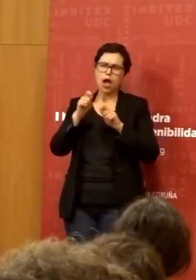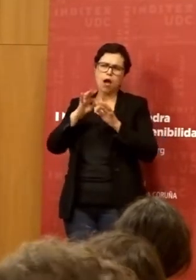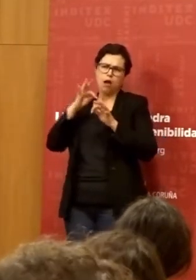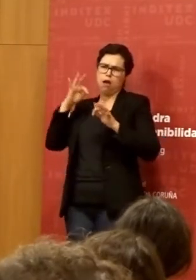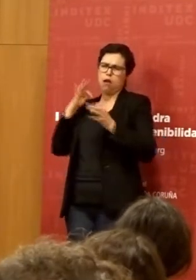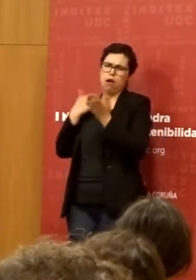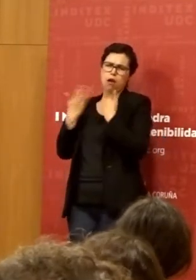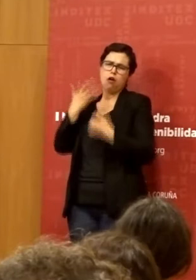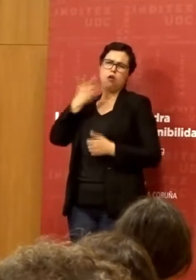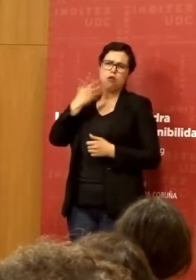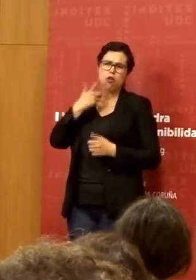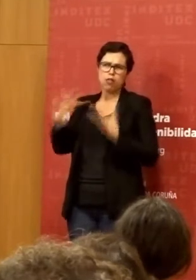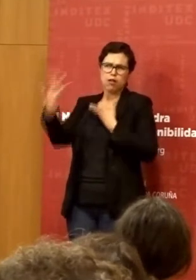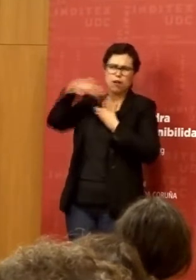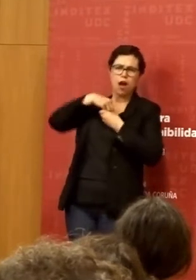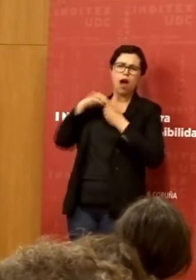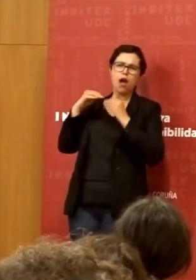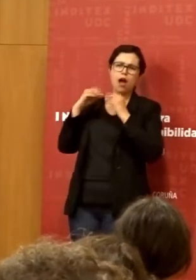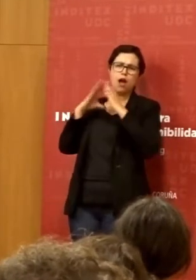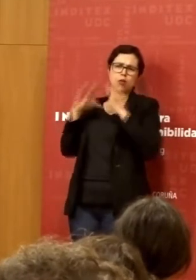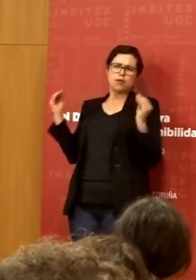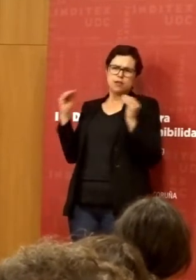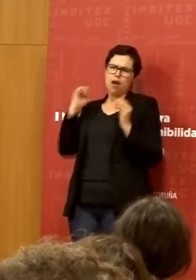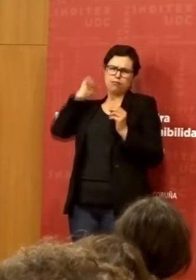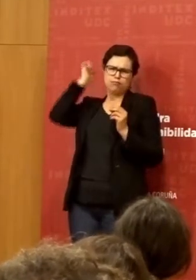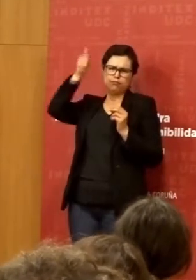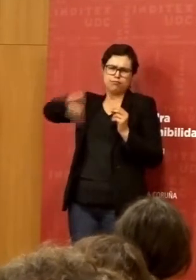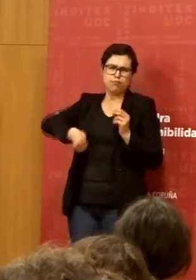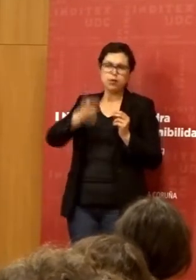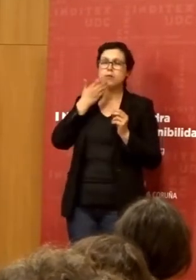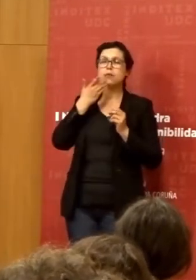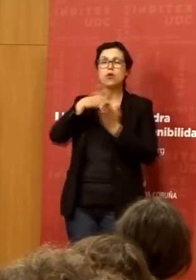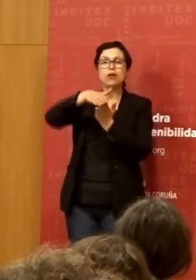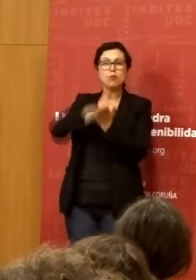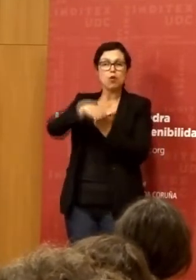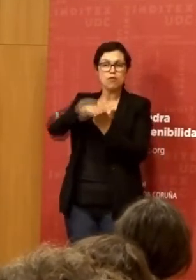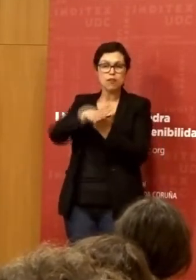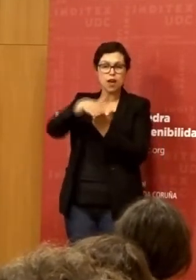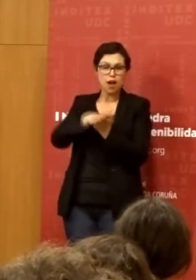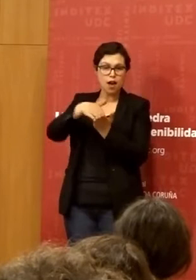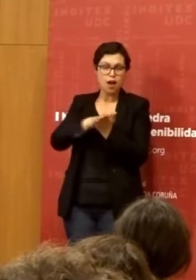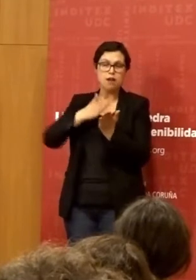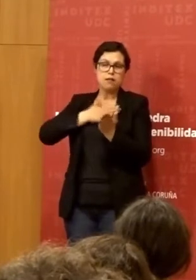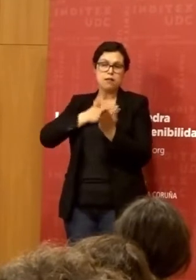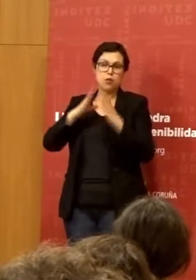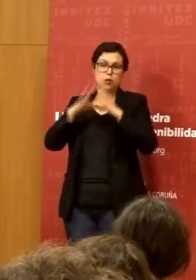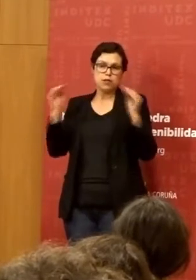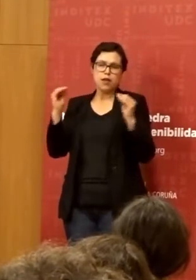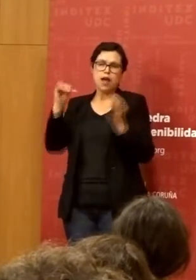APSA lleva trabajando en la Universidad Miguel Hernández desde hace tiempo. Por ejemplo, la reprografía de la Universidad Miguel Hernández la tiene